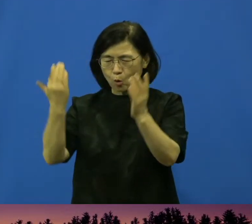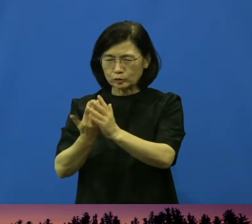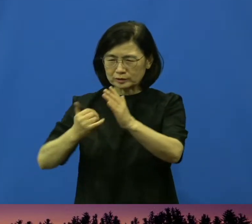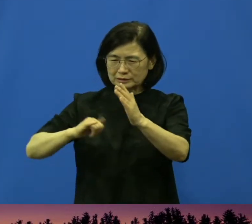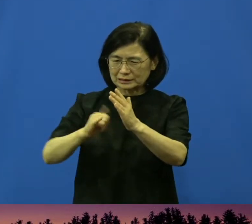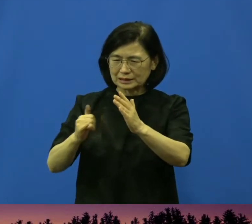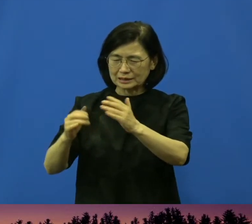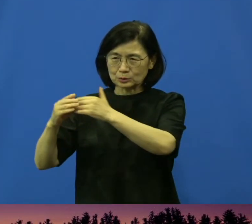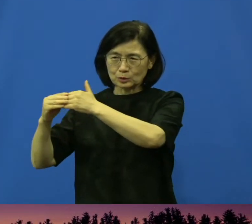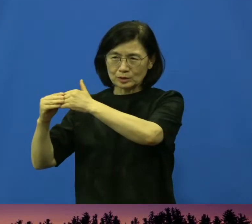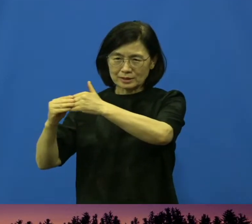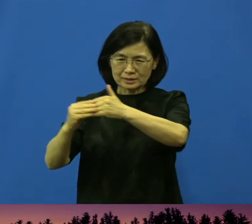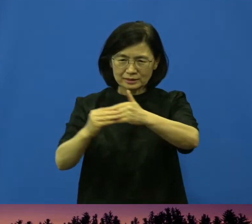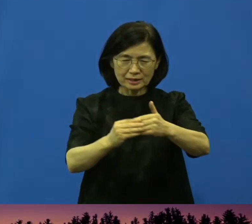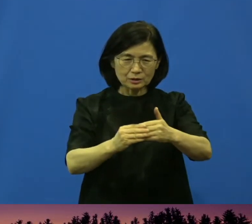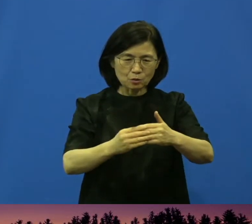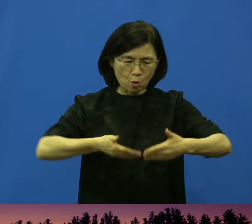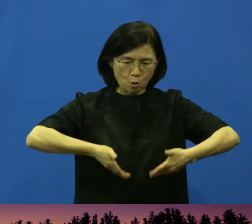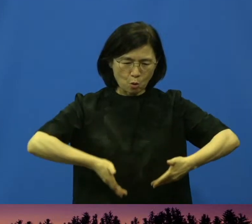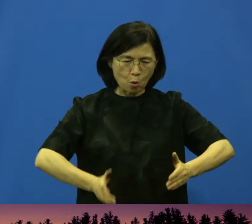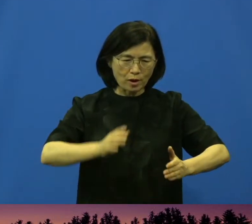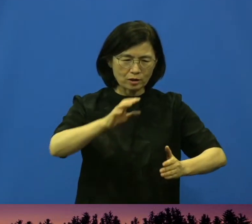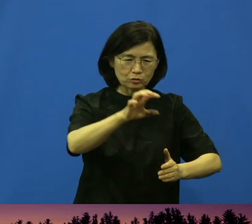승리에 도취되어 있는 겁니다.